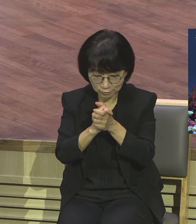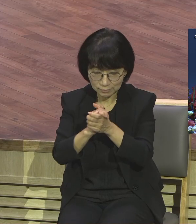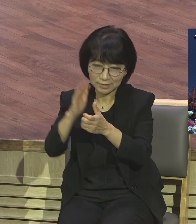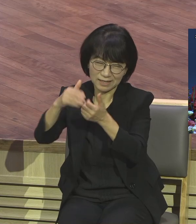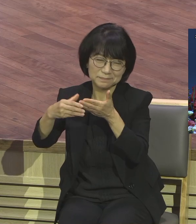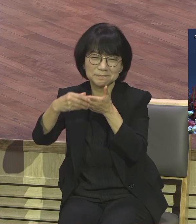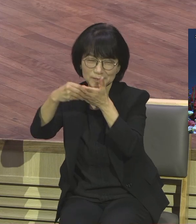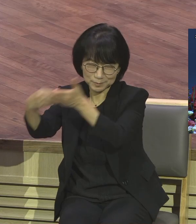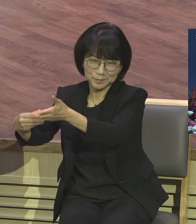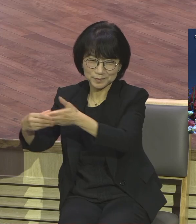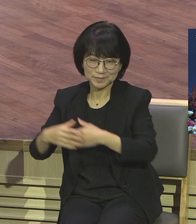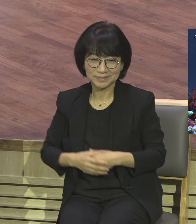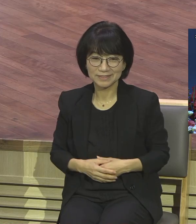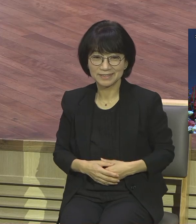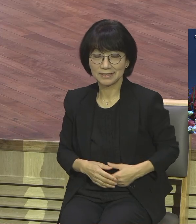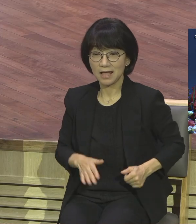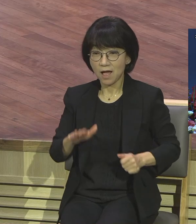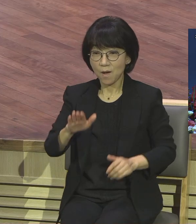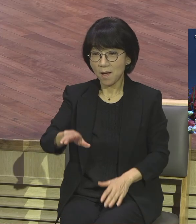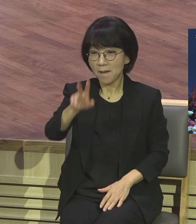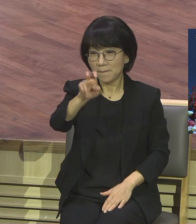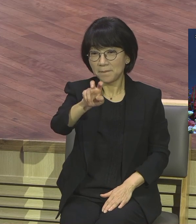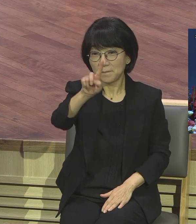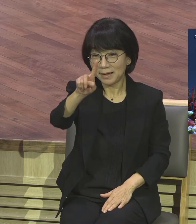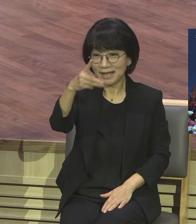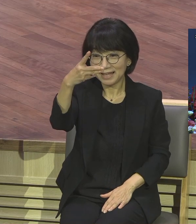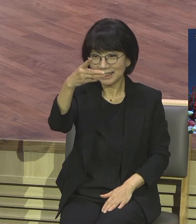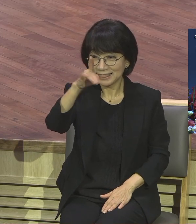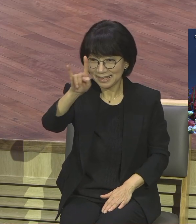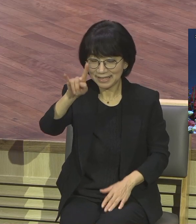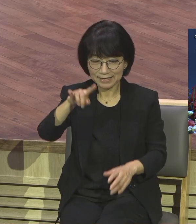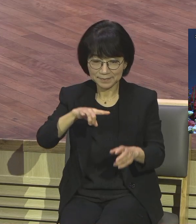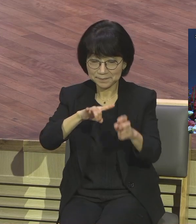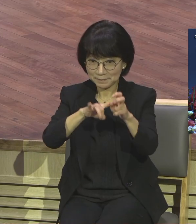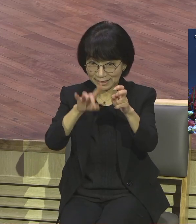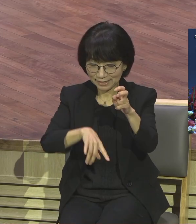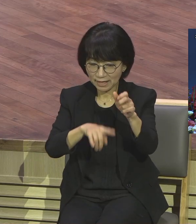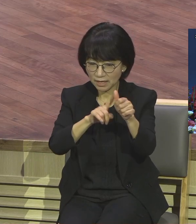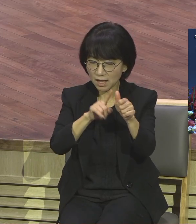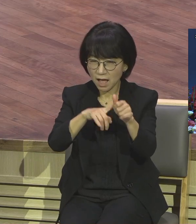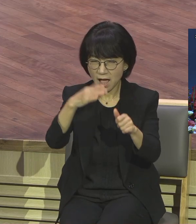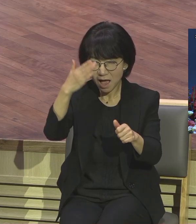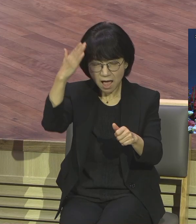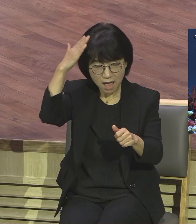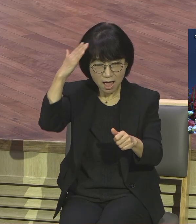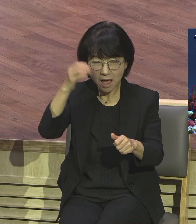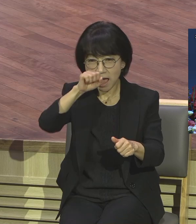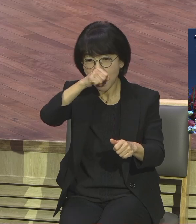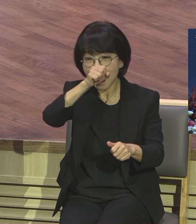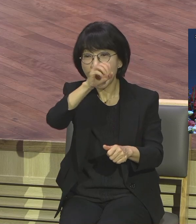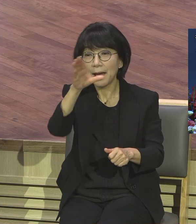마태가요, 완전 헌신의 결단을 했다. 이 말이에요. 마태는 아프리카 복음화를 위해서